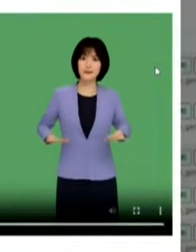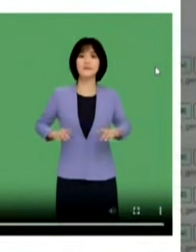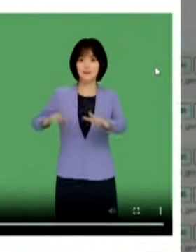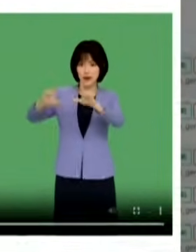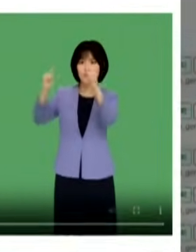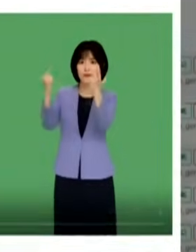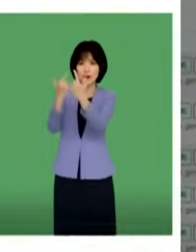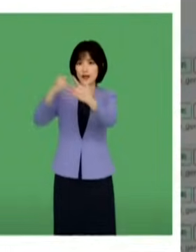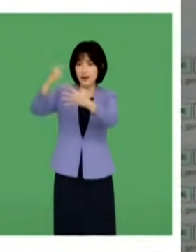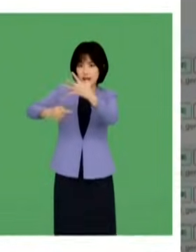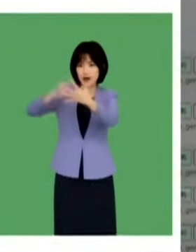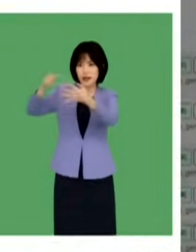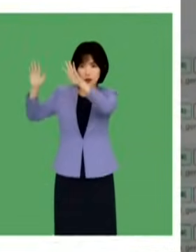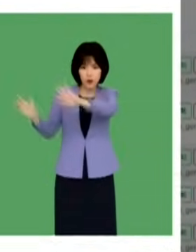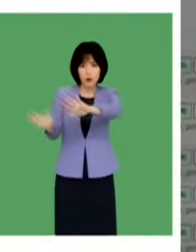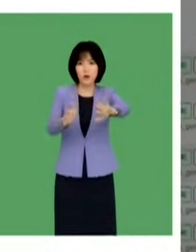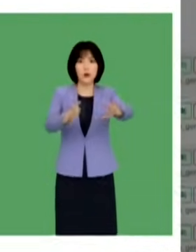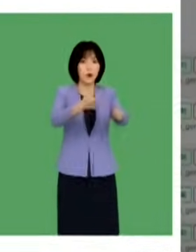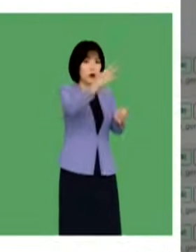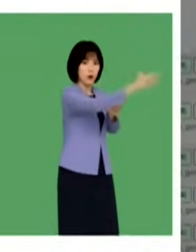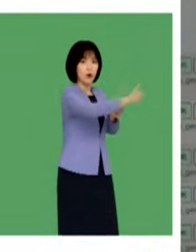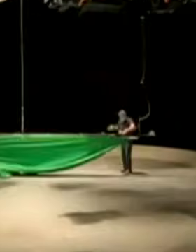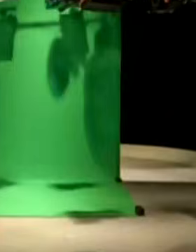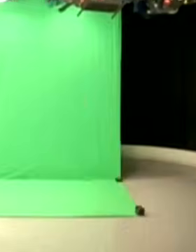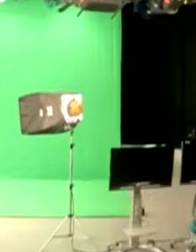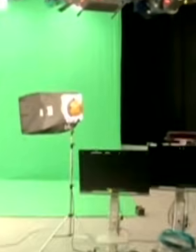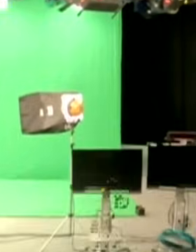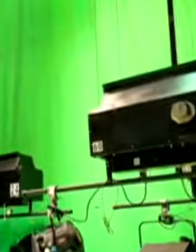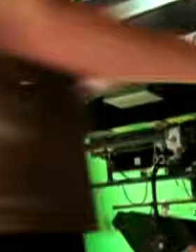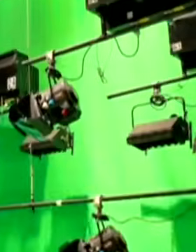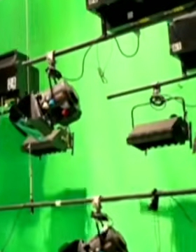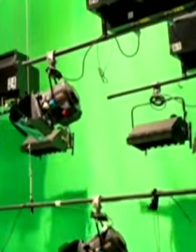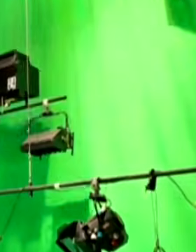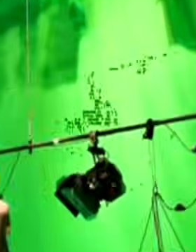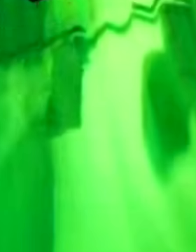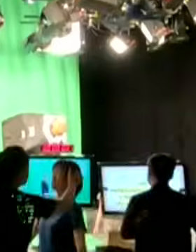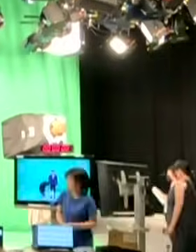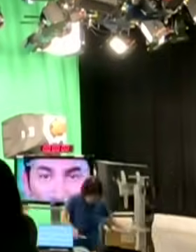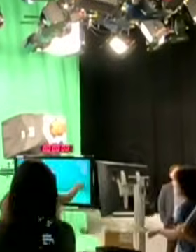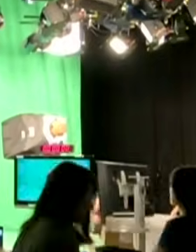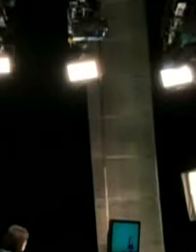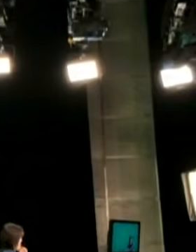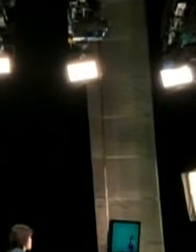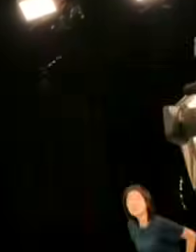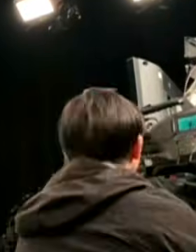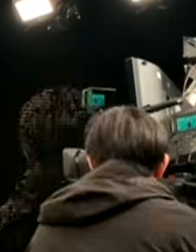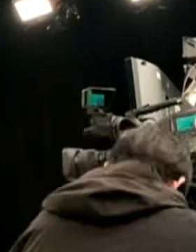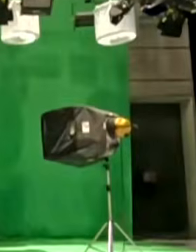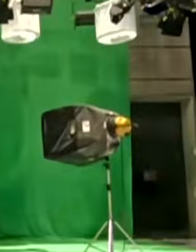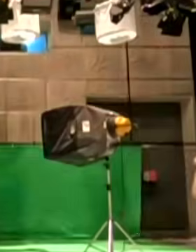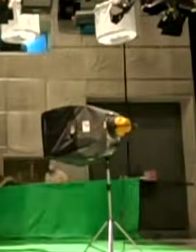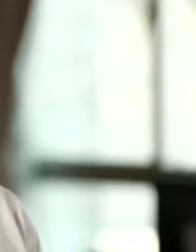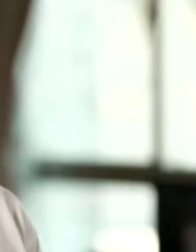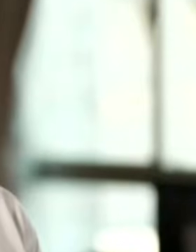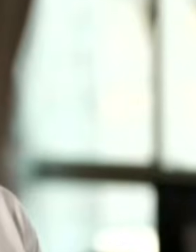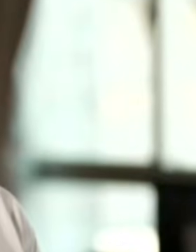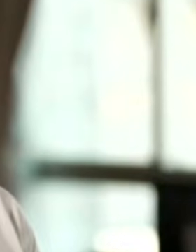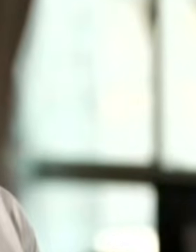公司台语台新人来报道，用手语甲台语来报天气 ，AI 气象主播唐啊，今仔中昼就会开始上班